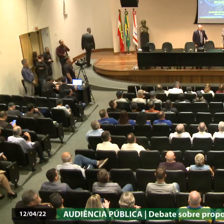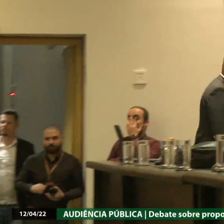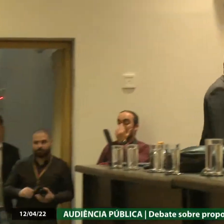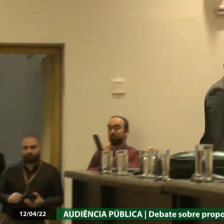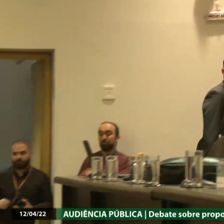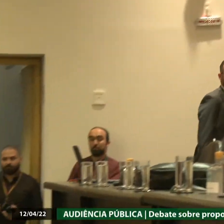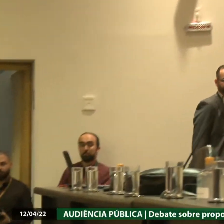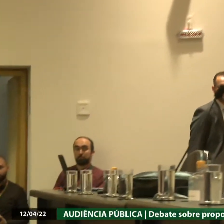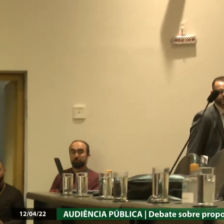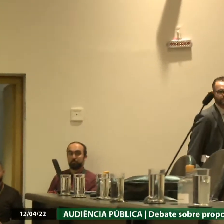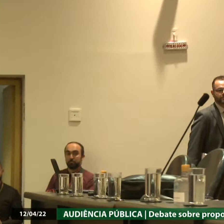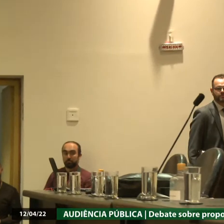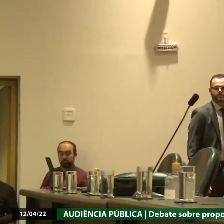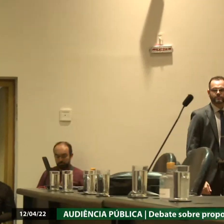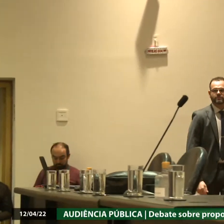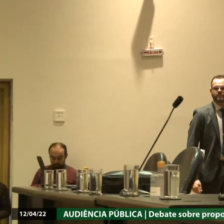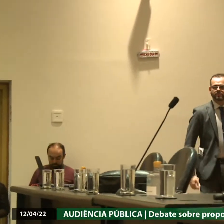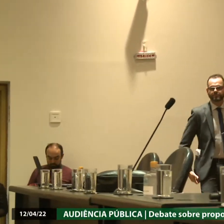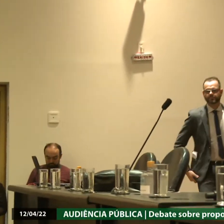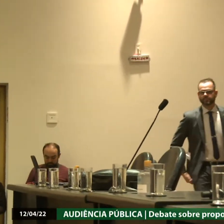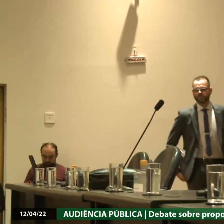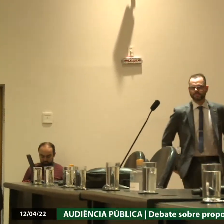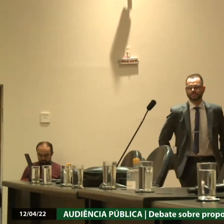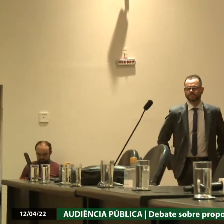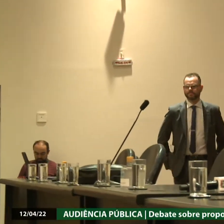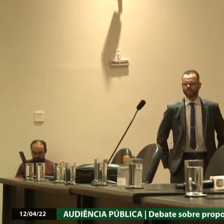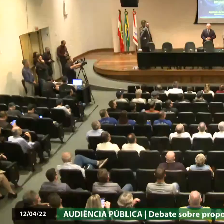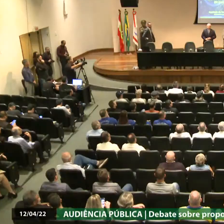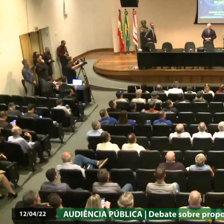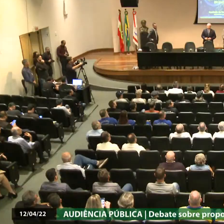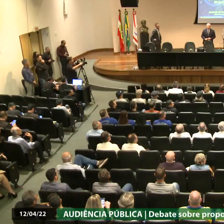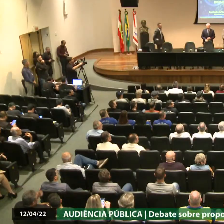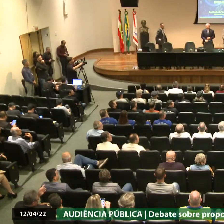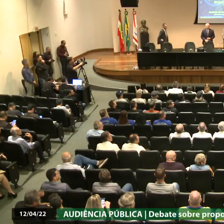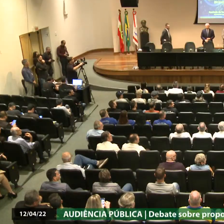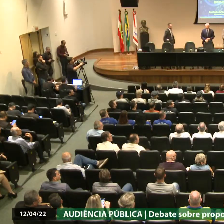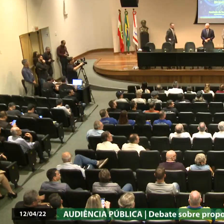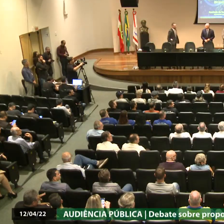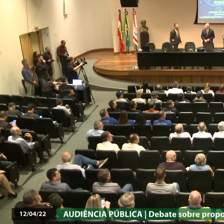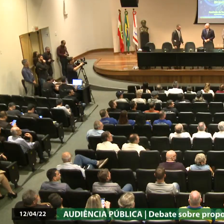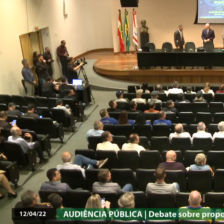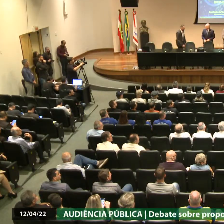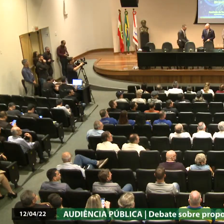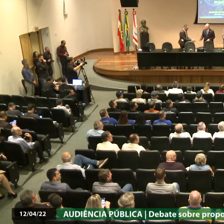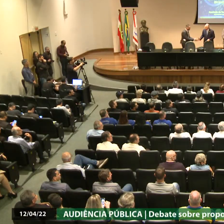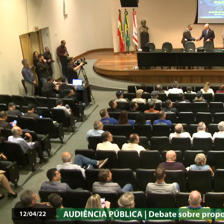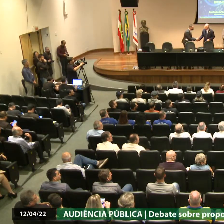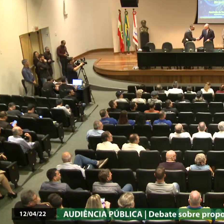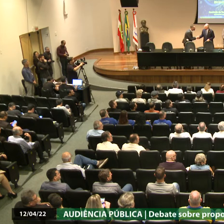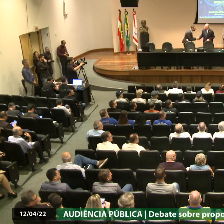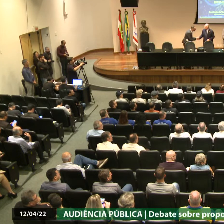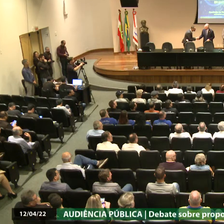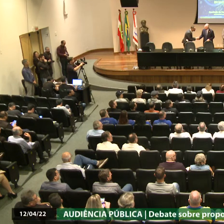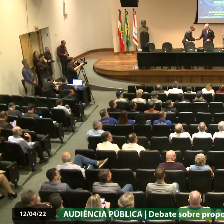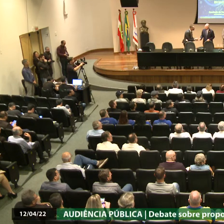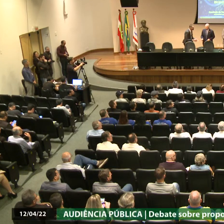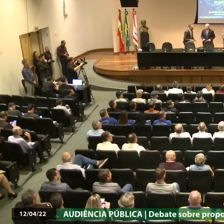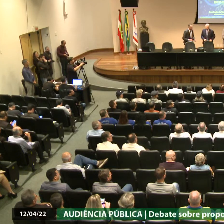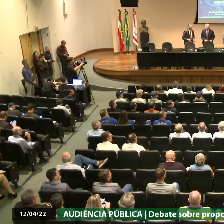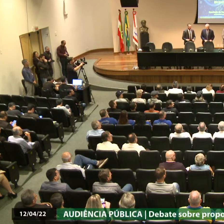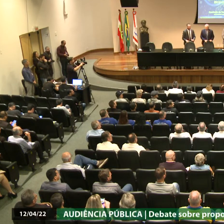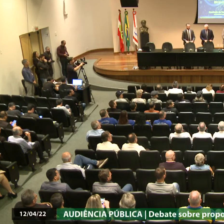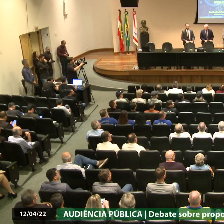o Senhor gerente de políticas públicas Jefferson Ramos Batista neste ato representando o presidente